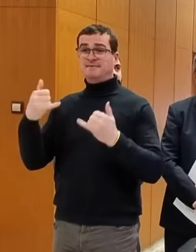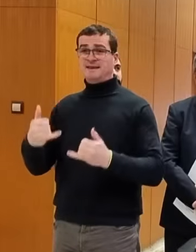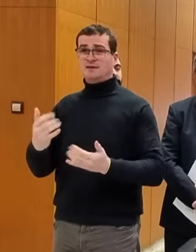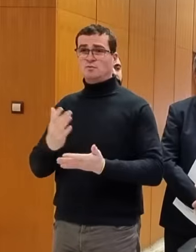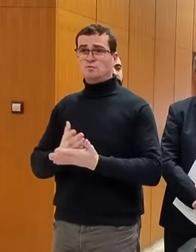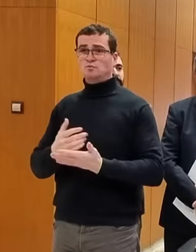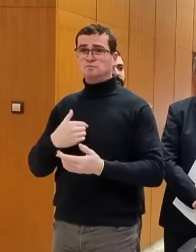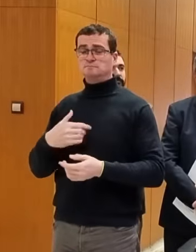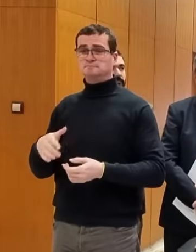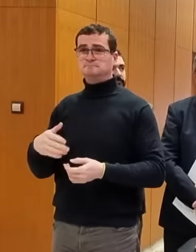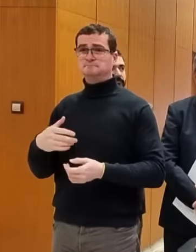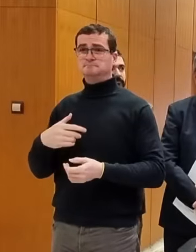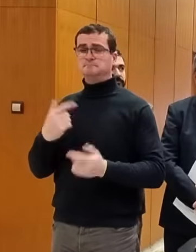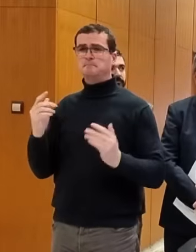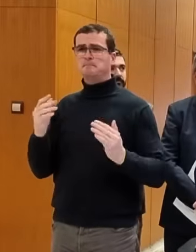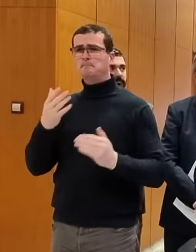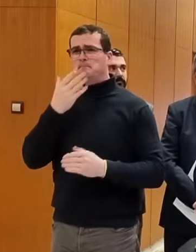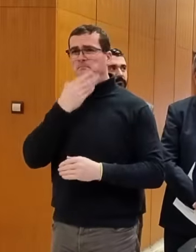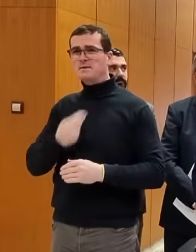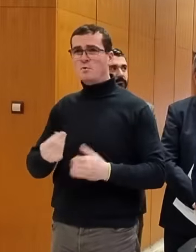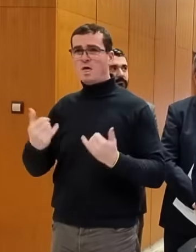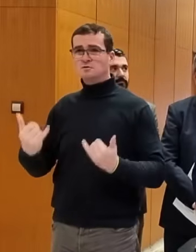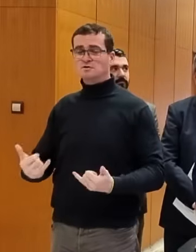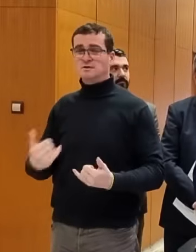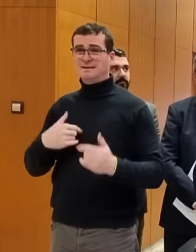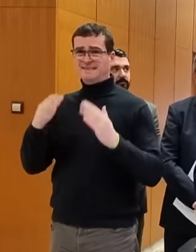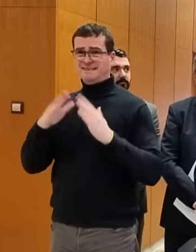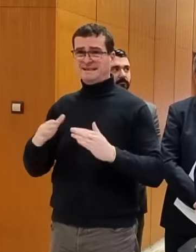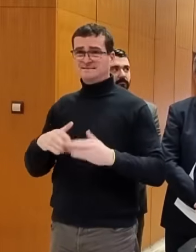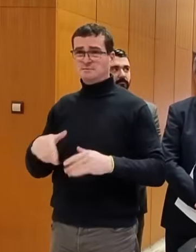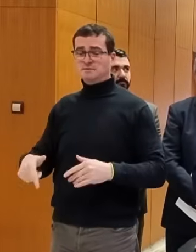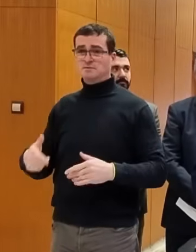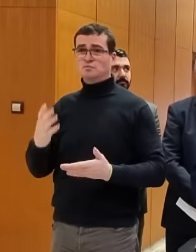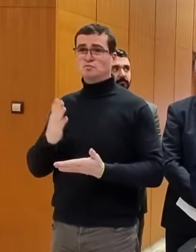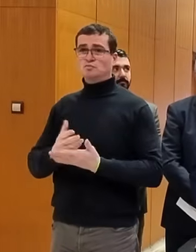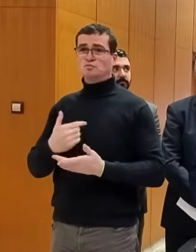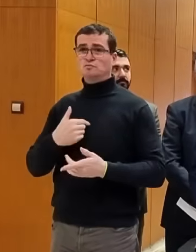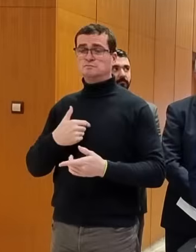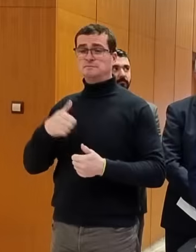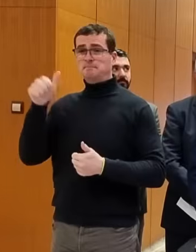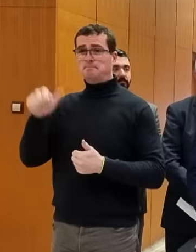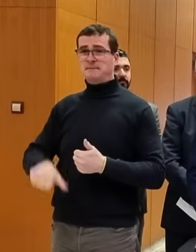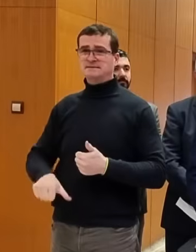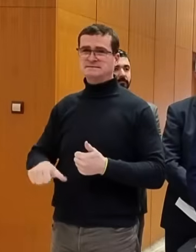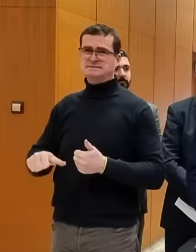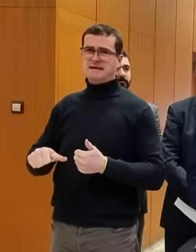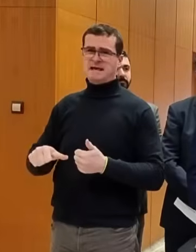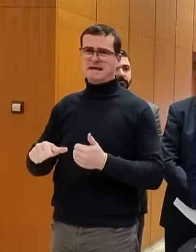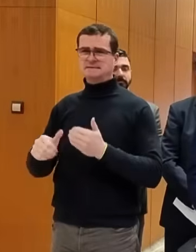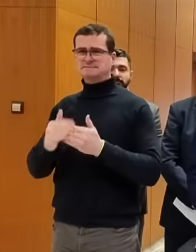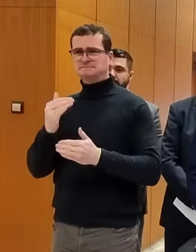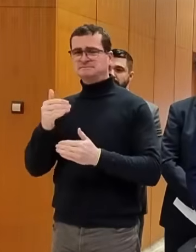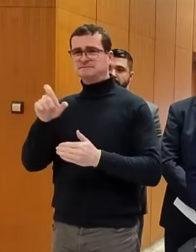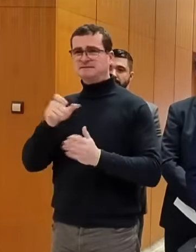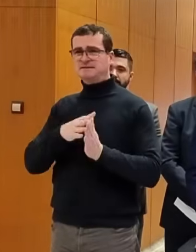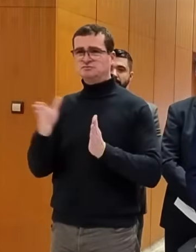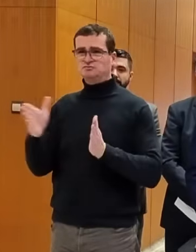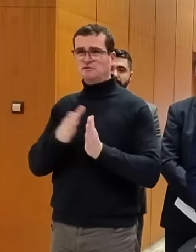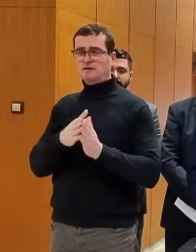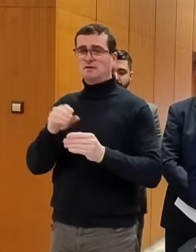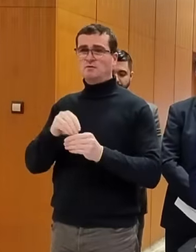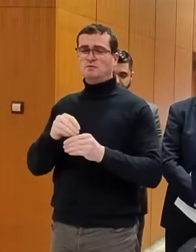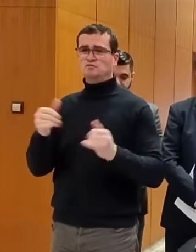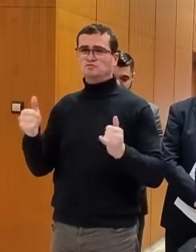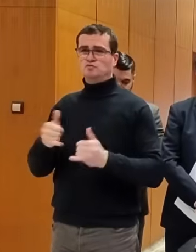dnes, je Mikuláš, december, že v podstate je to mesiac a možno dva týždne,